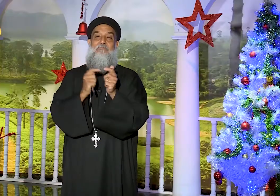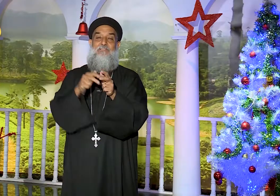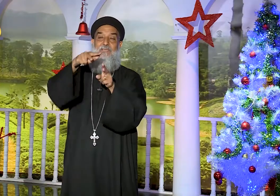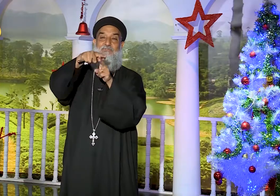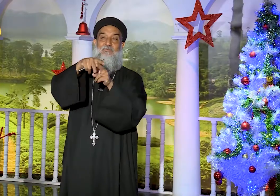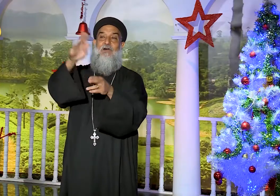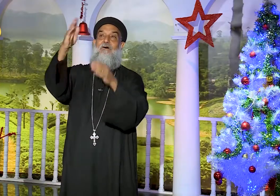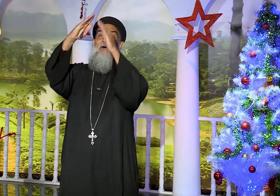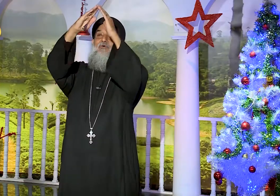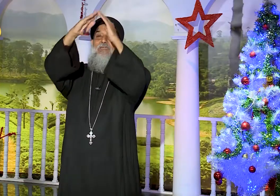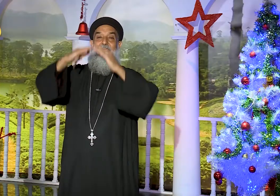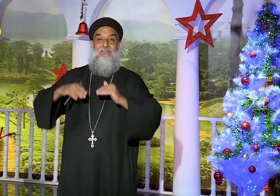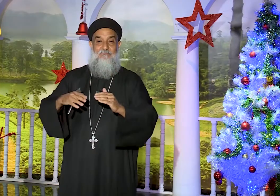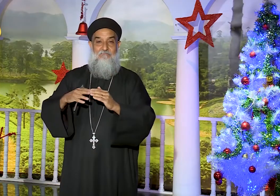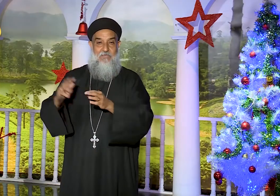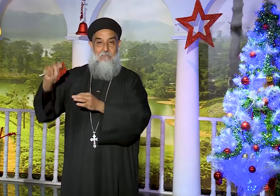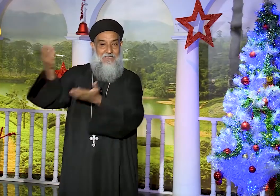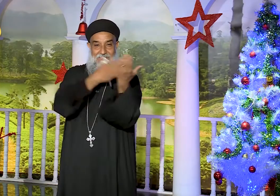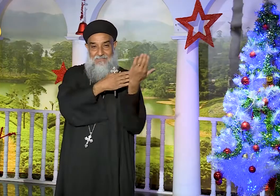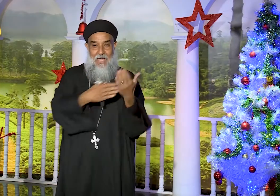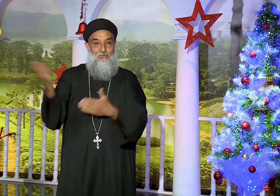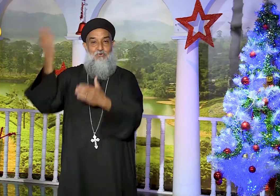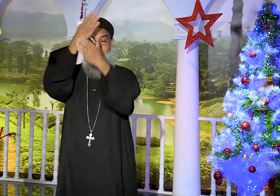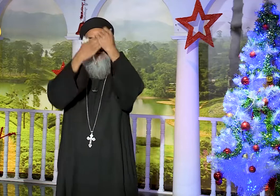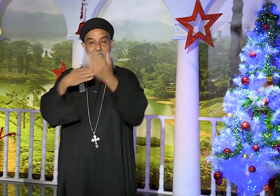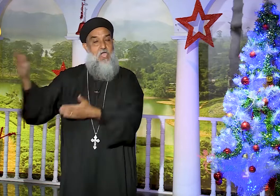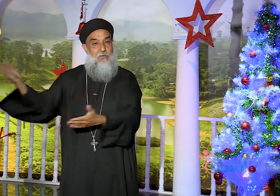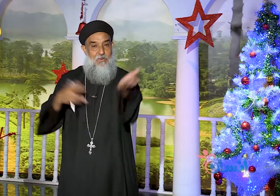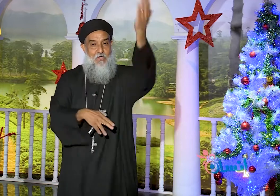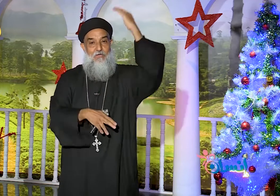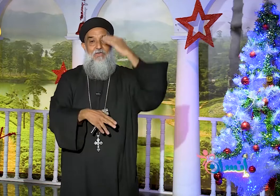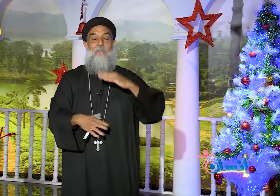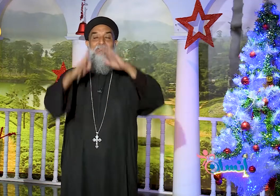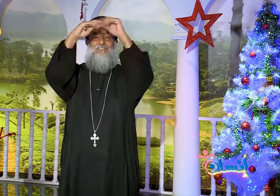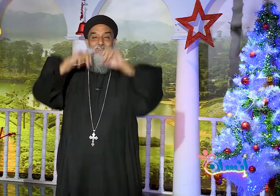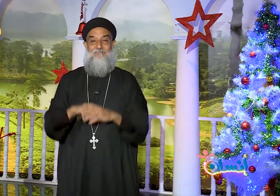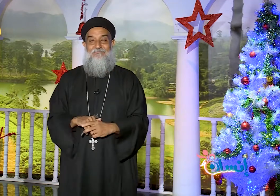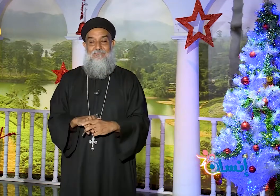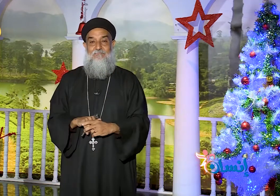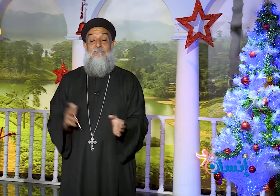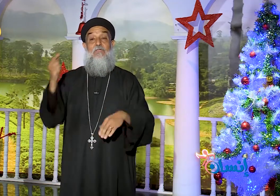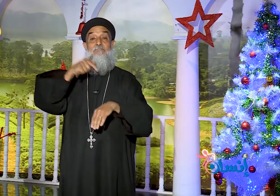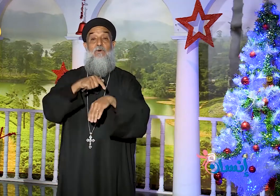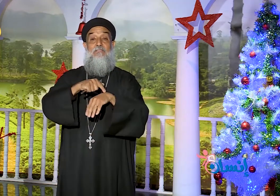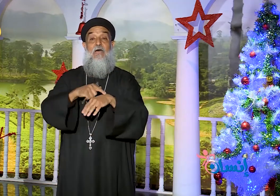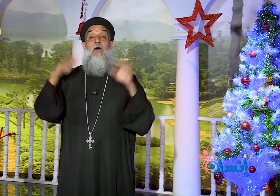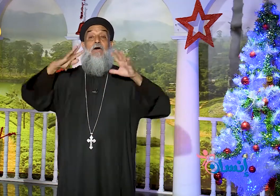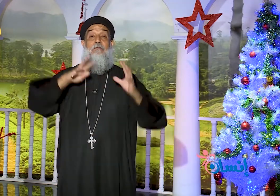المجد يسوع. راحوا ايه؟ من مصر. دعوته ابني هارب لمصر. في الوقت ده راح الملاك